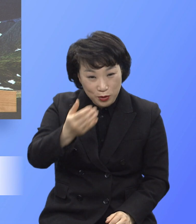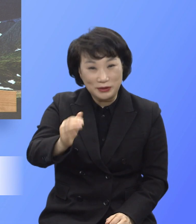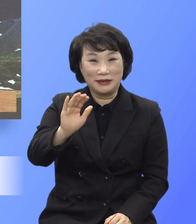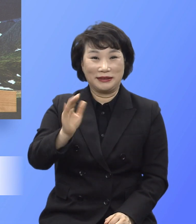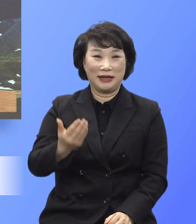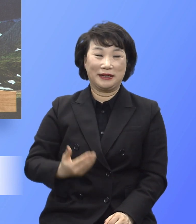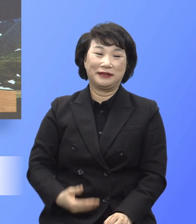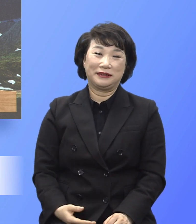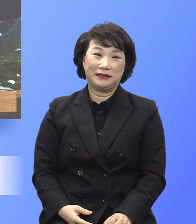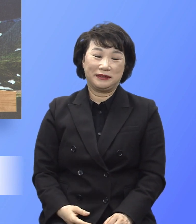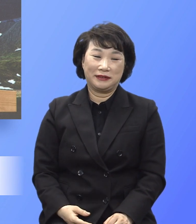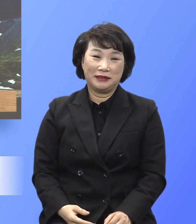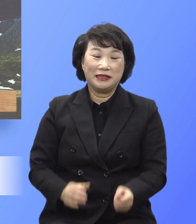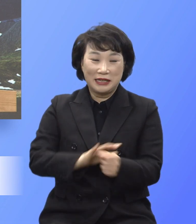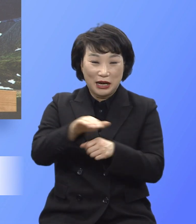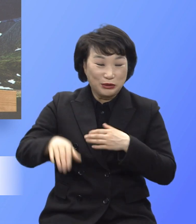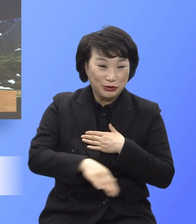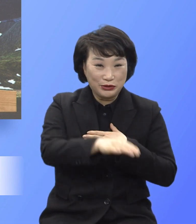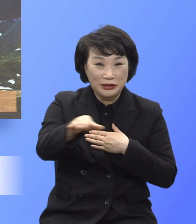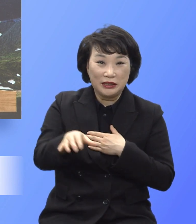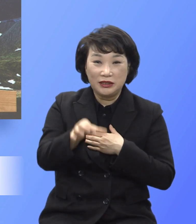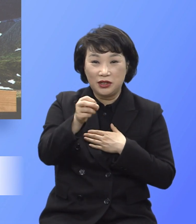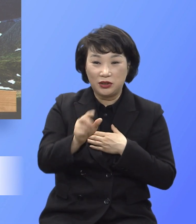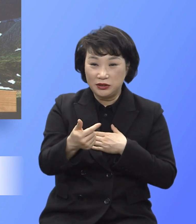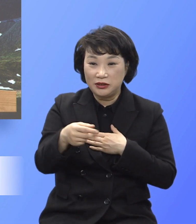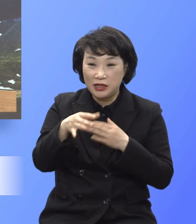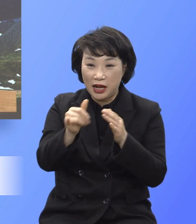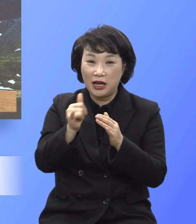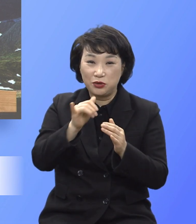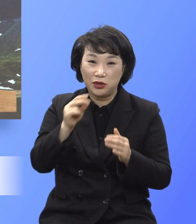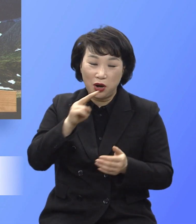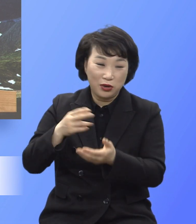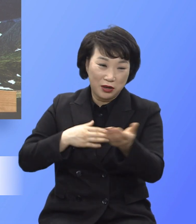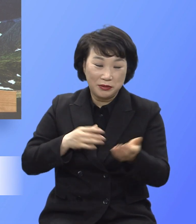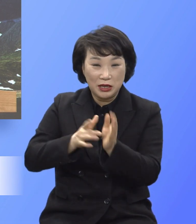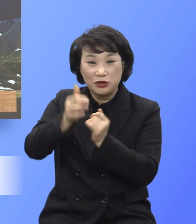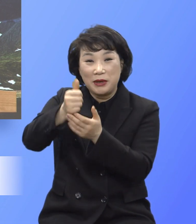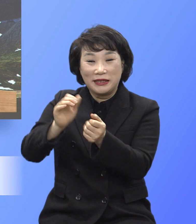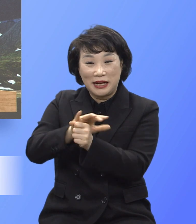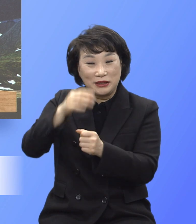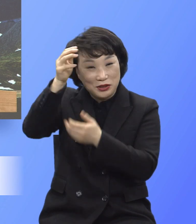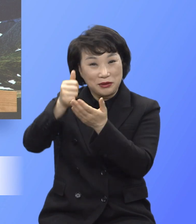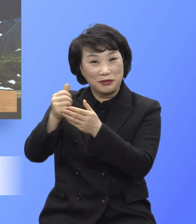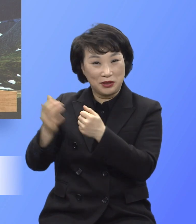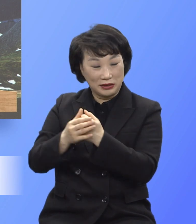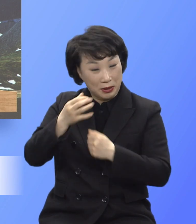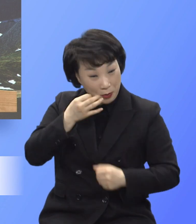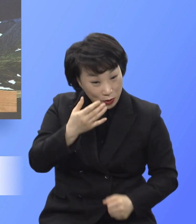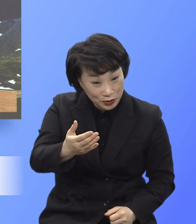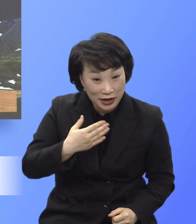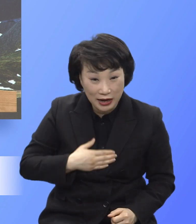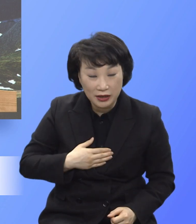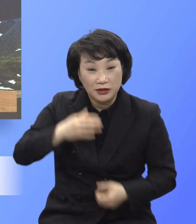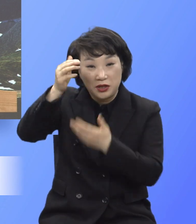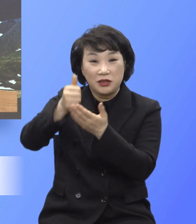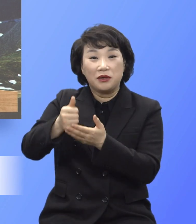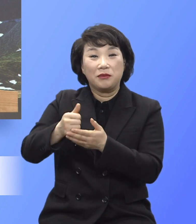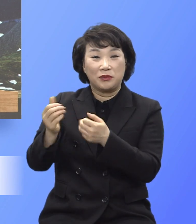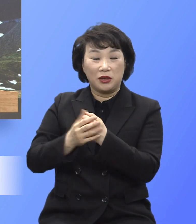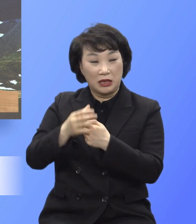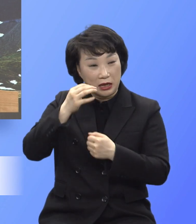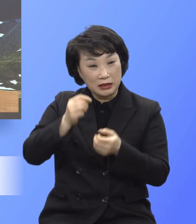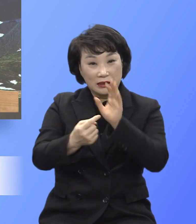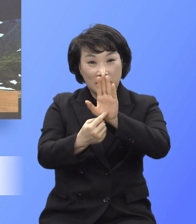되는 것입니다. 사랑하는 연세 가족이요, 예수의 사랑을 성령으로 나타내고 성령으로